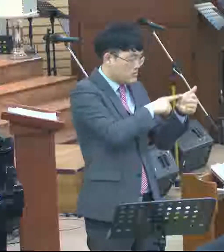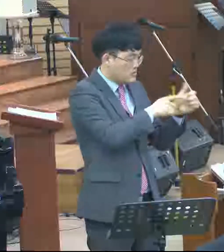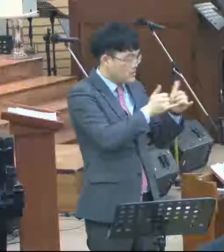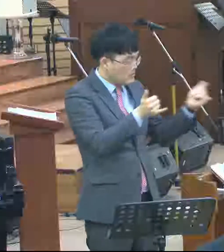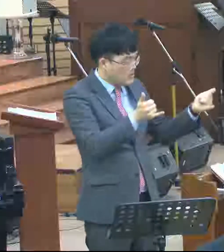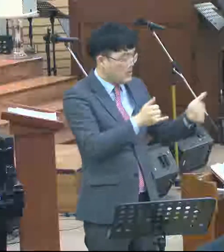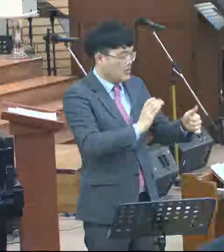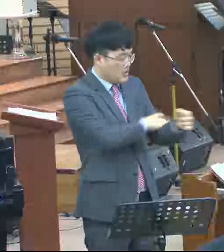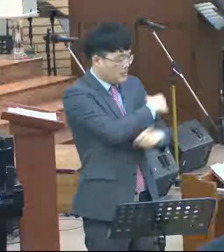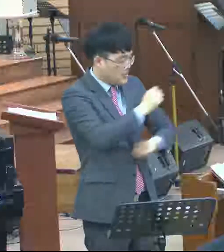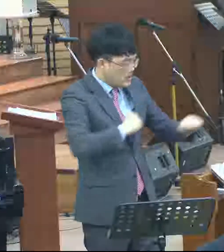원래는